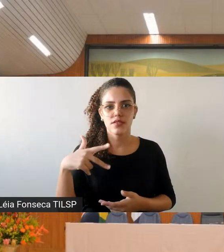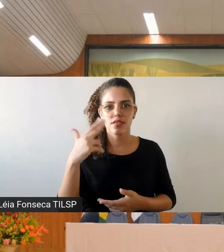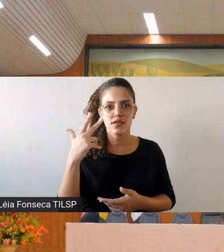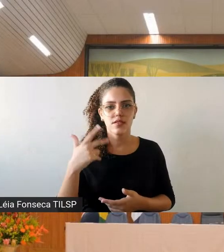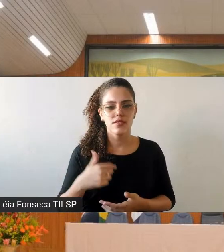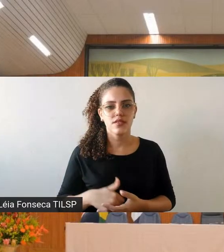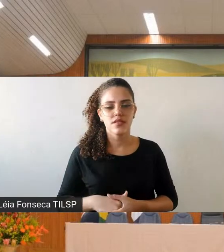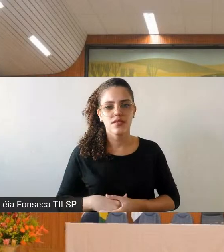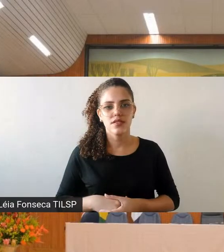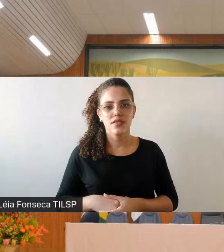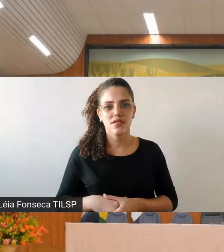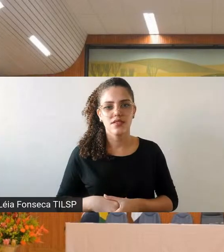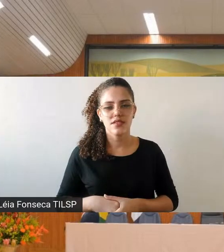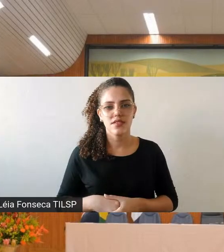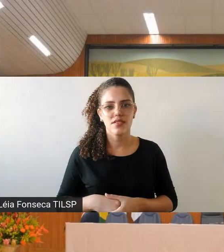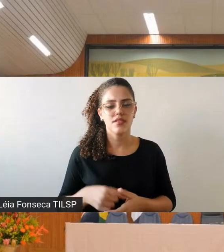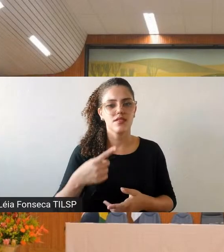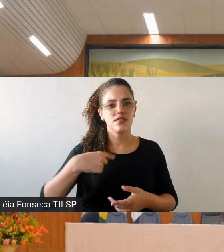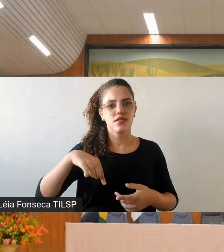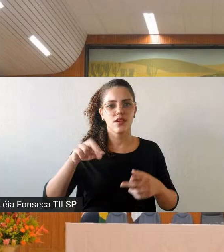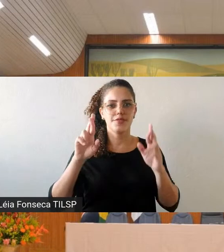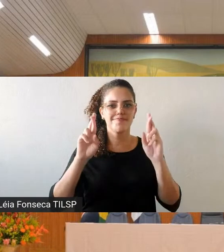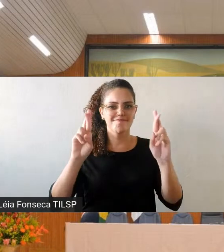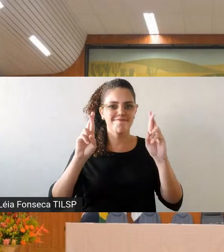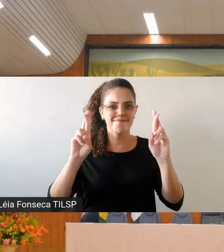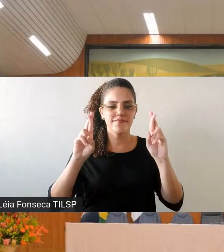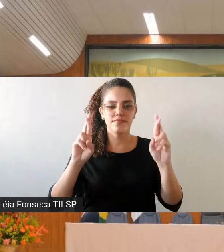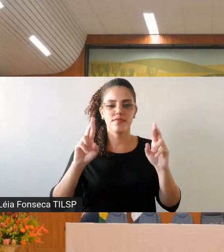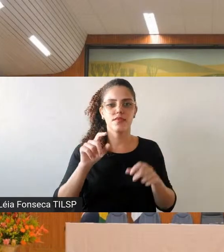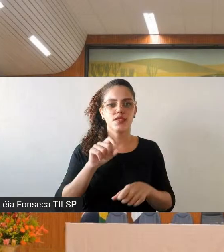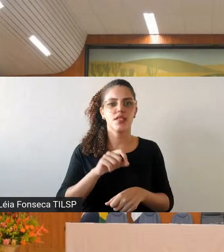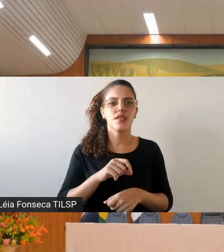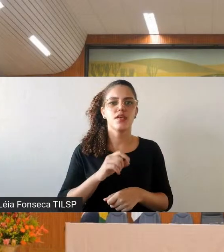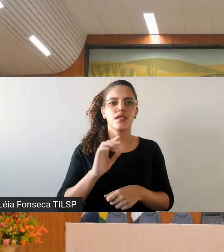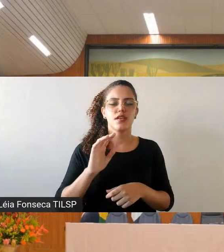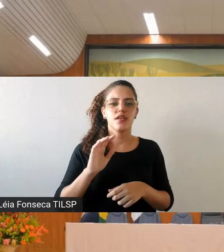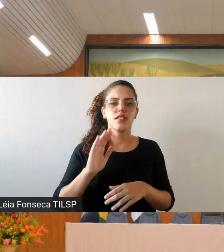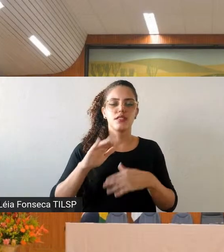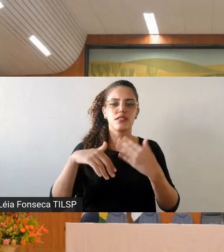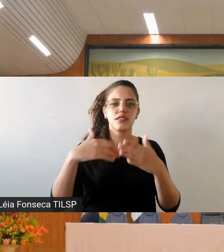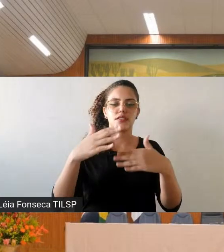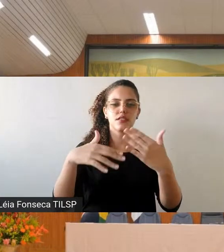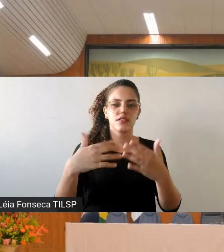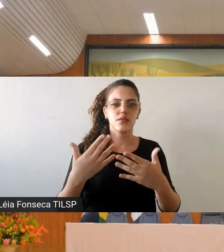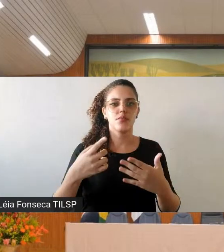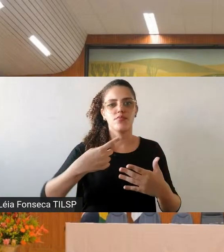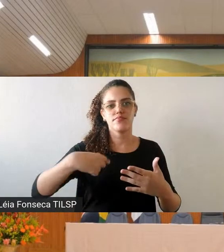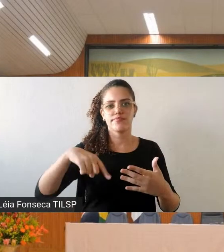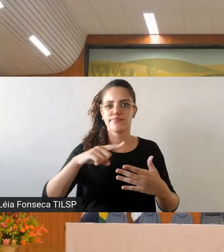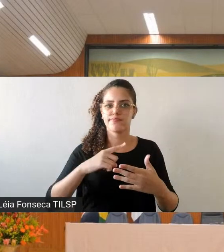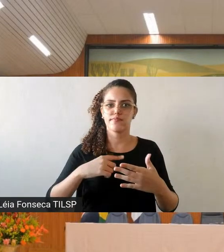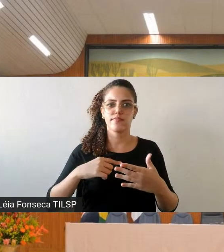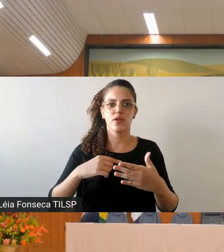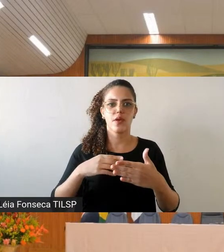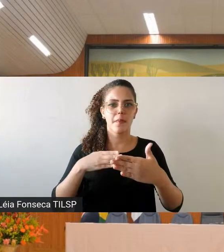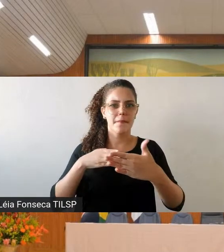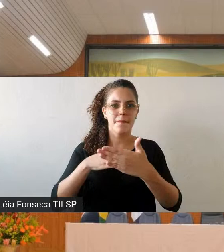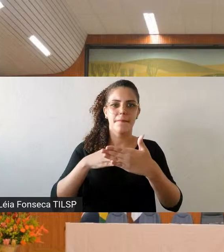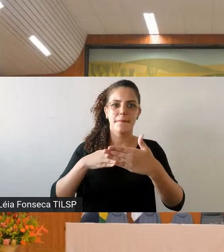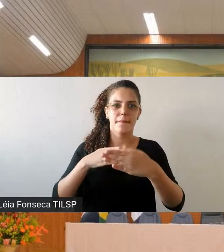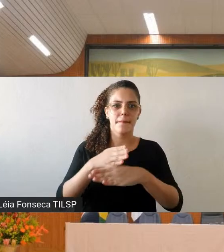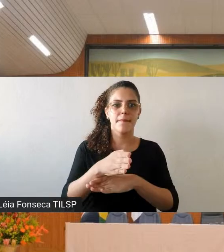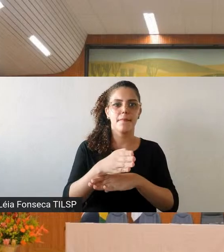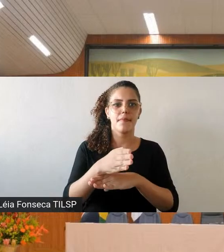estejam cheios de esperança para que nós possamos, em algum momento, superar essa situação